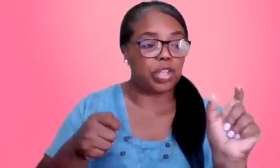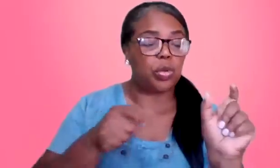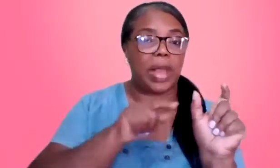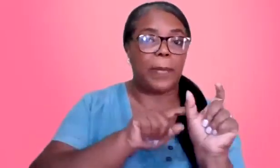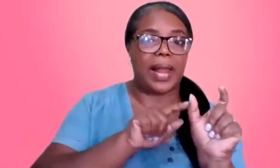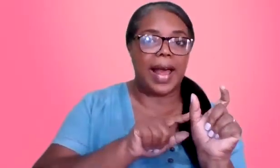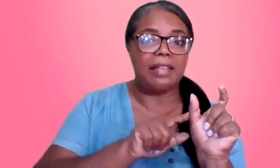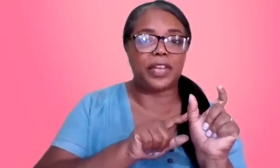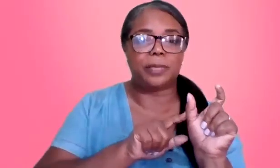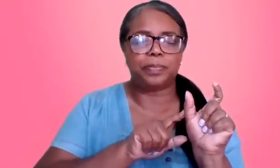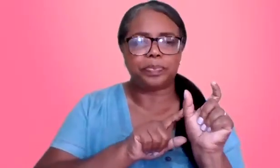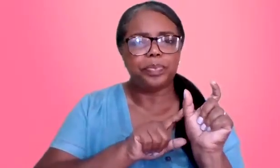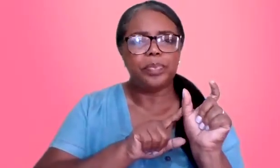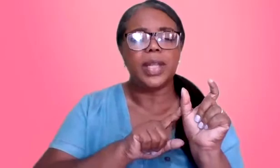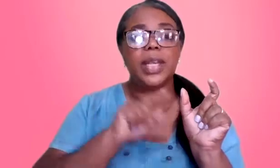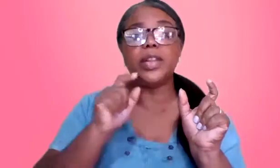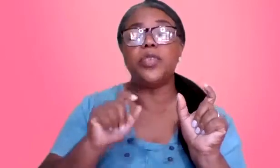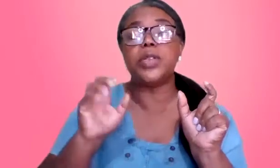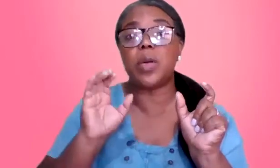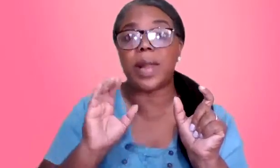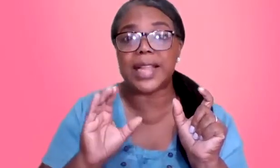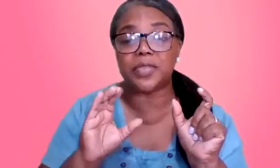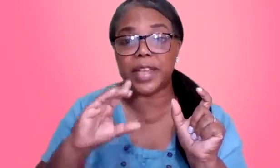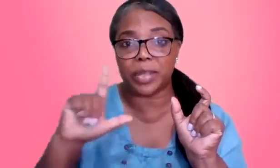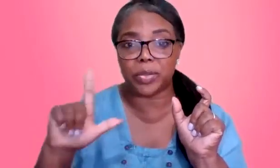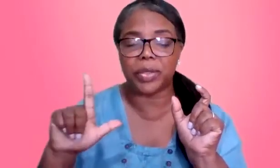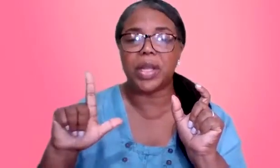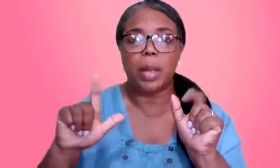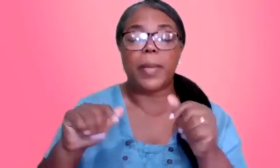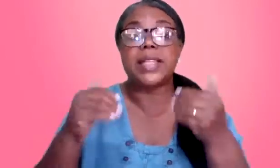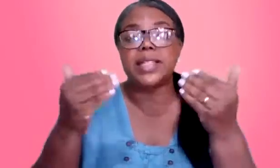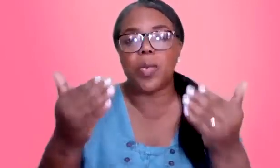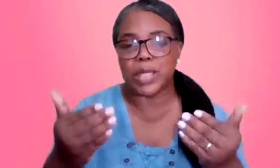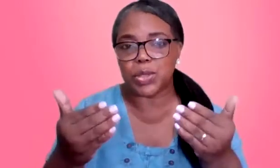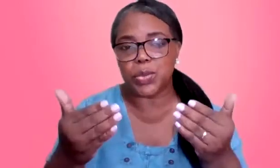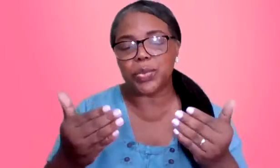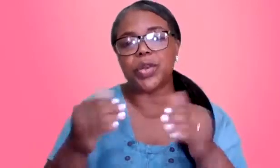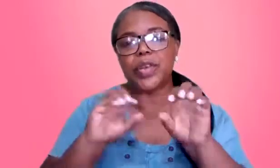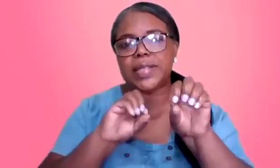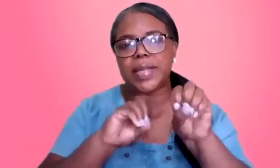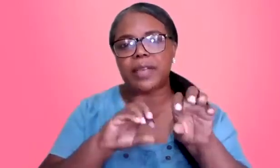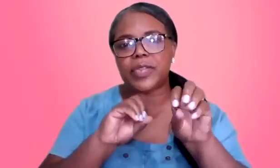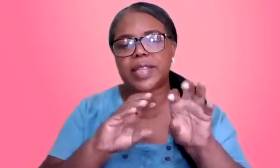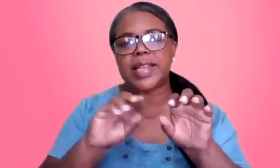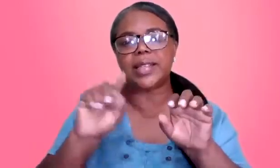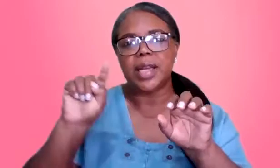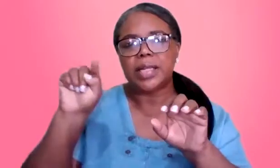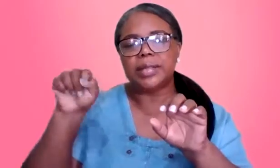substitui a palavra, então eu vou usar um classificador. Mas esse é um assunto que eu vou ensinar a vocês